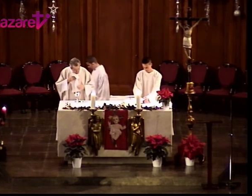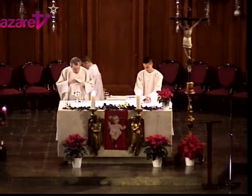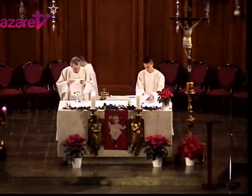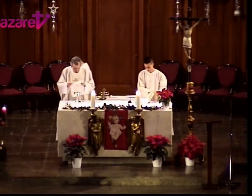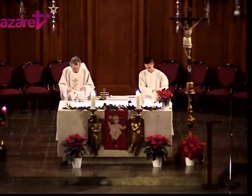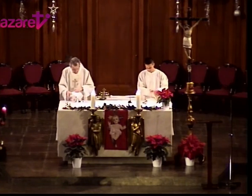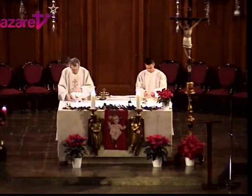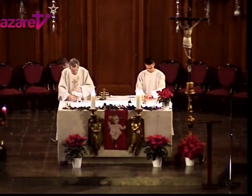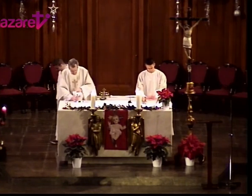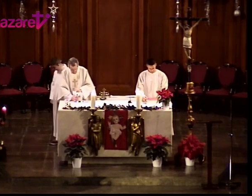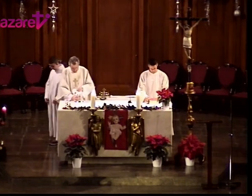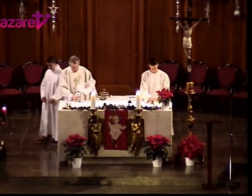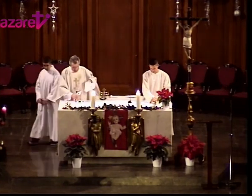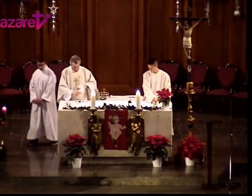Estás aquí,